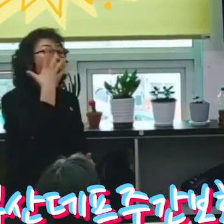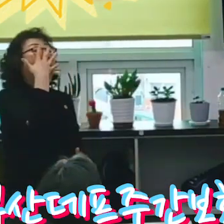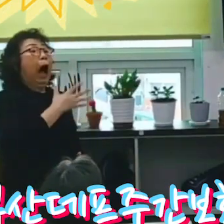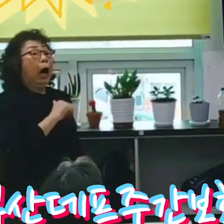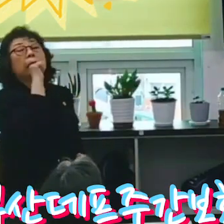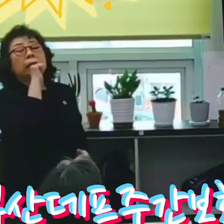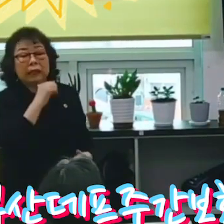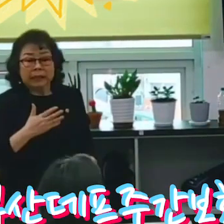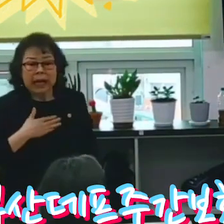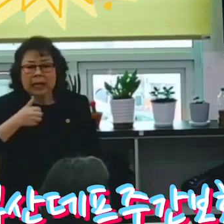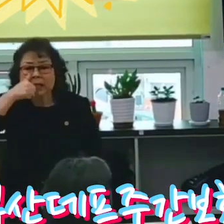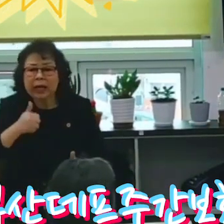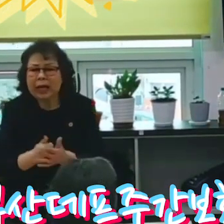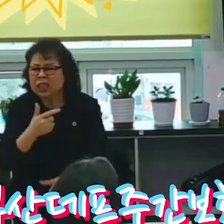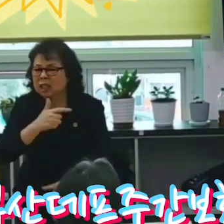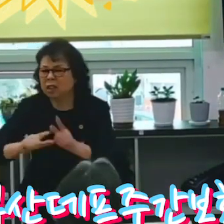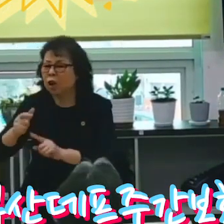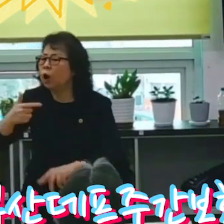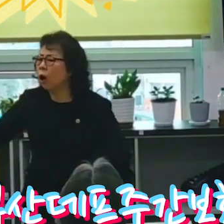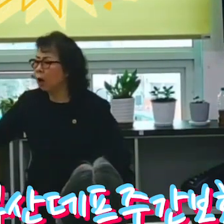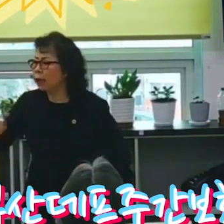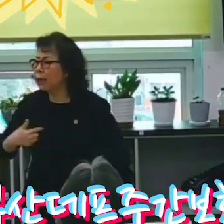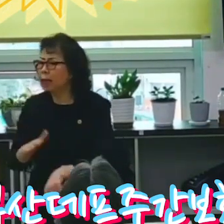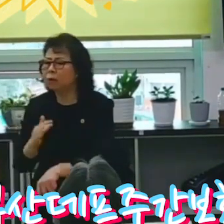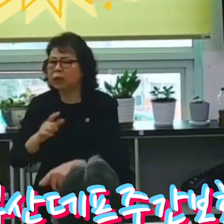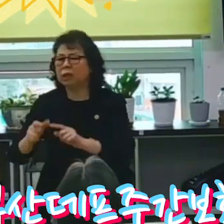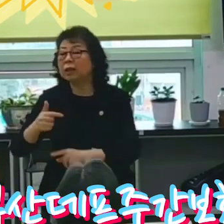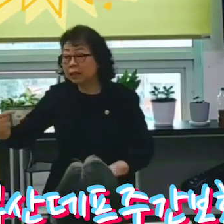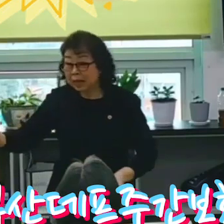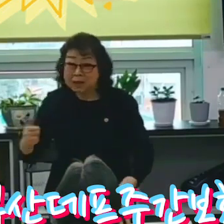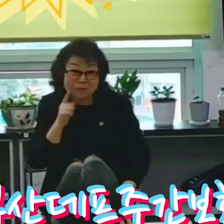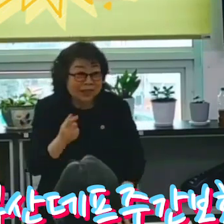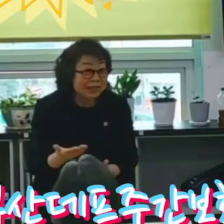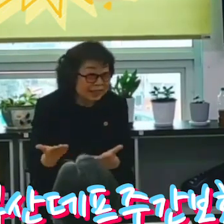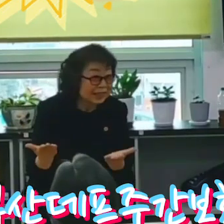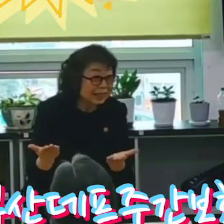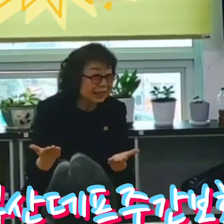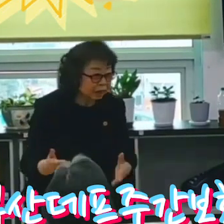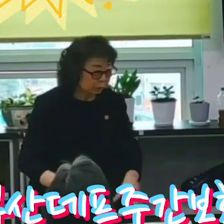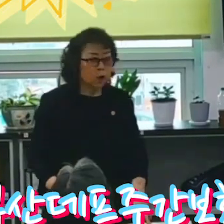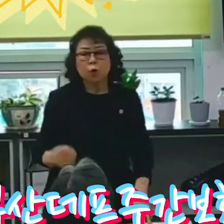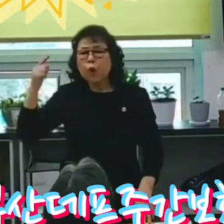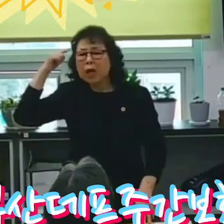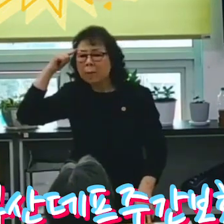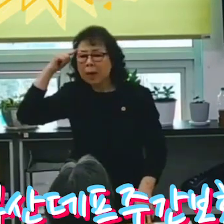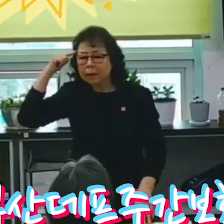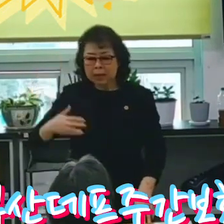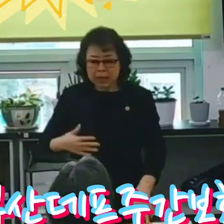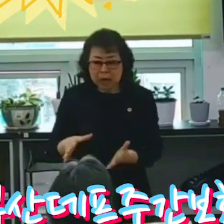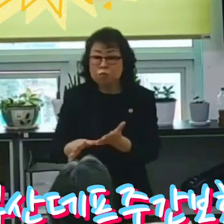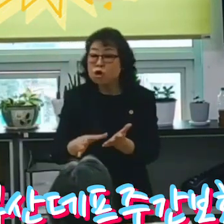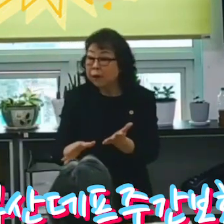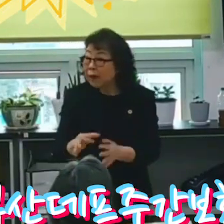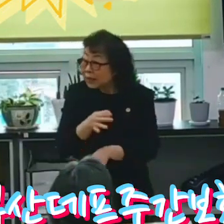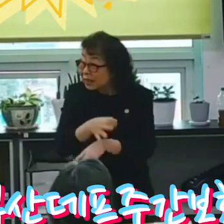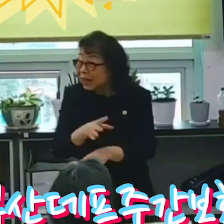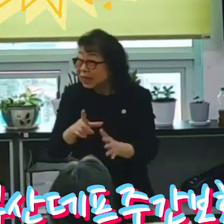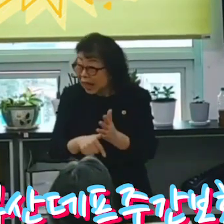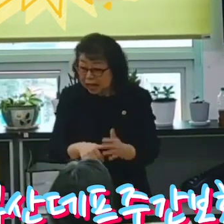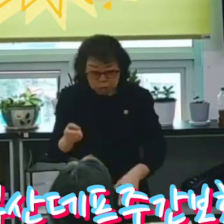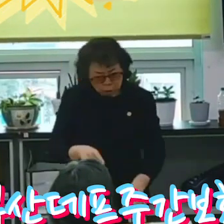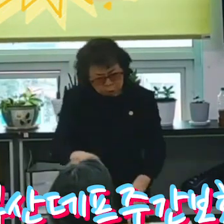사람이 잘못이 크다고 했죠. 예. 왜냐하면 내가 물건을 사러 갔는데,